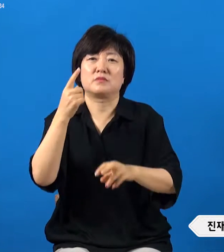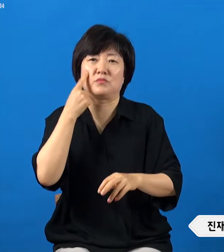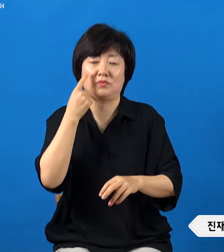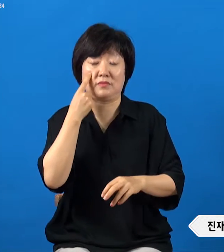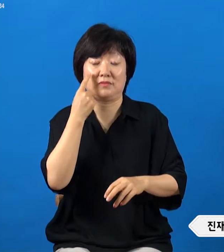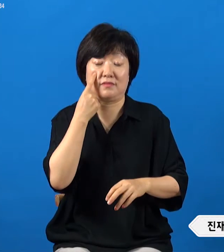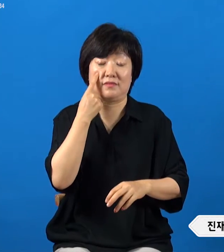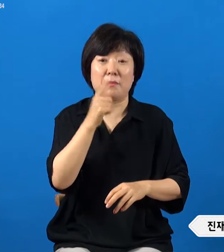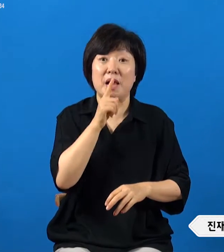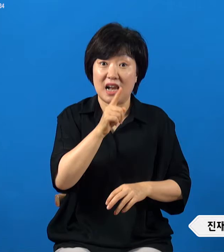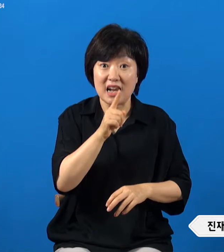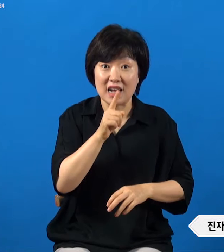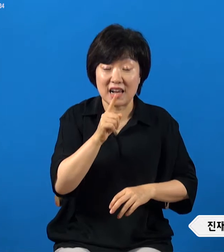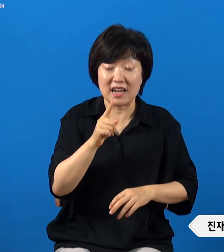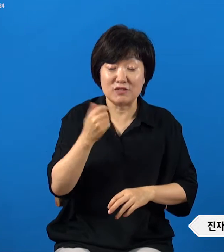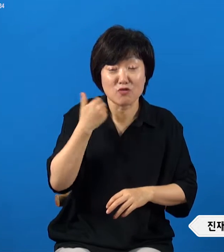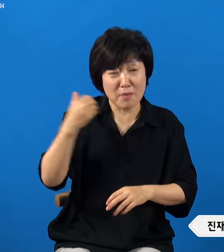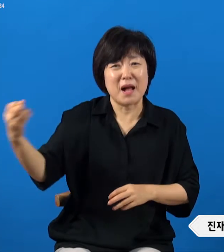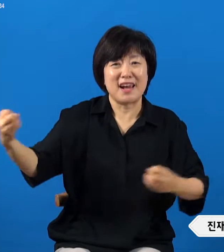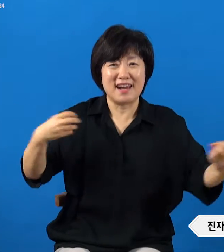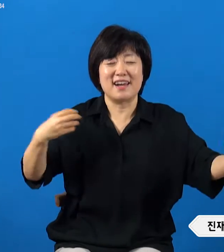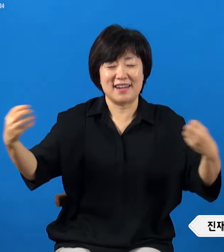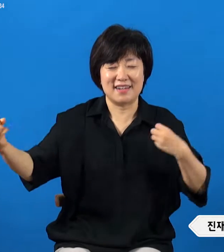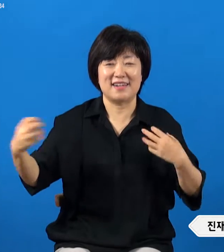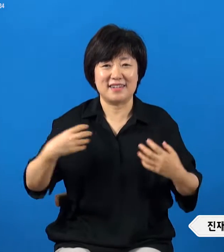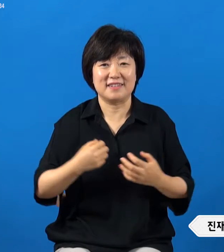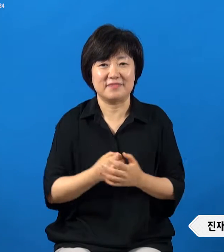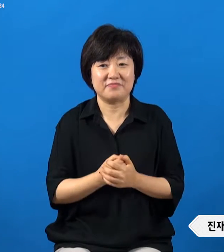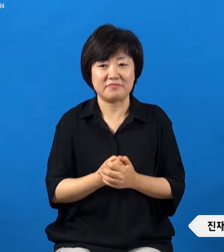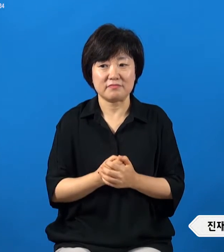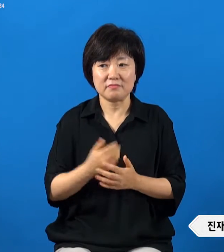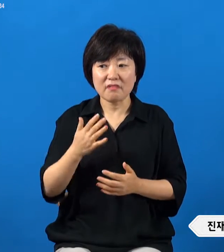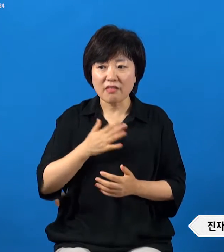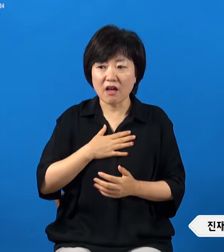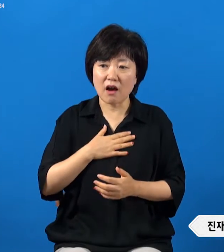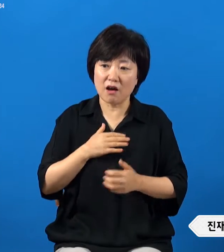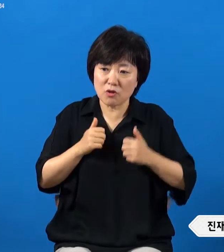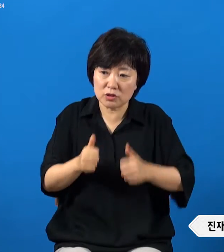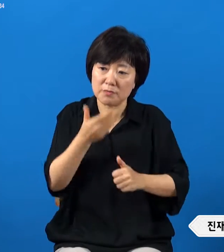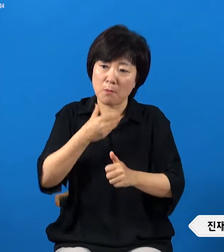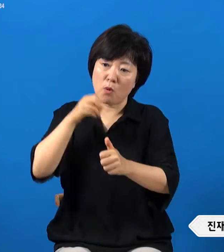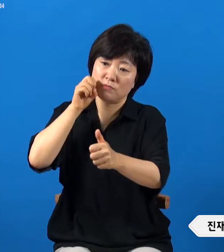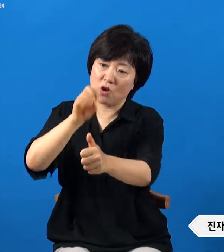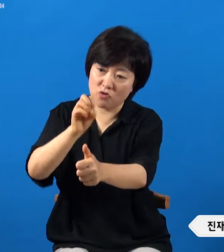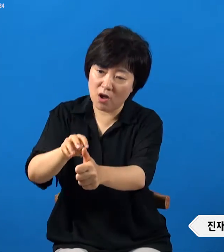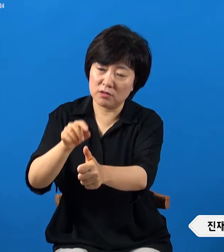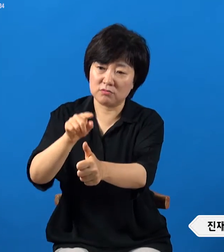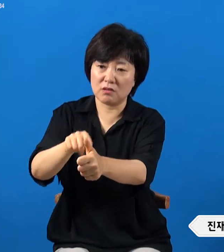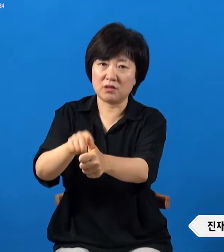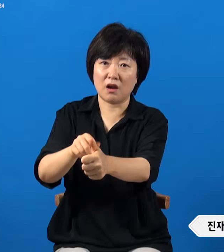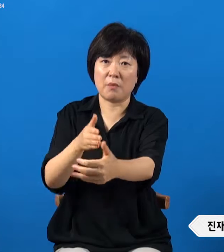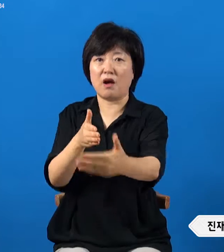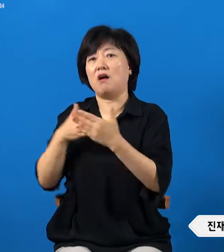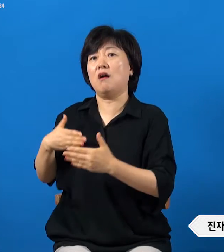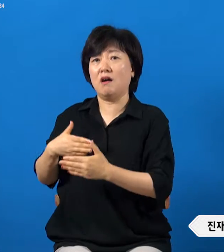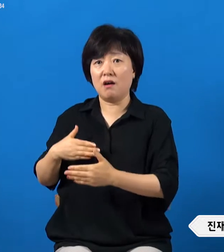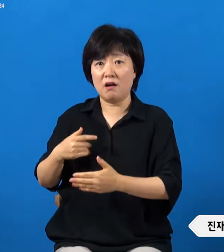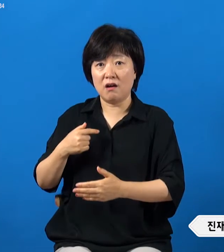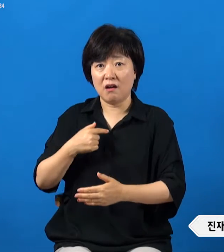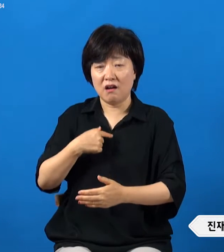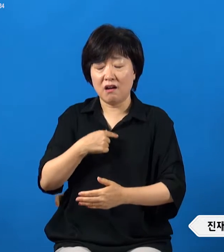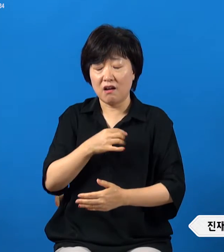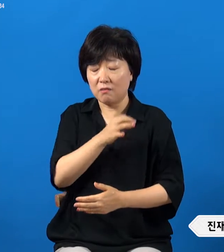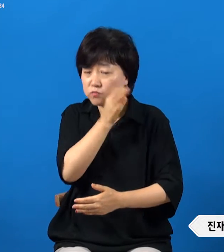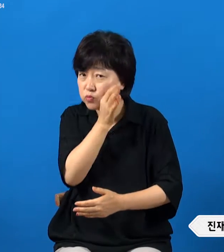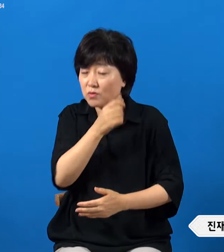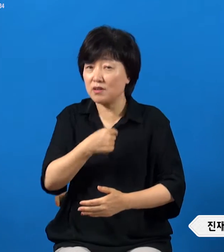우리는 그렇게 이야기할지 모릅니다. 아니, 내가 열심히 전도했다가 그 사람이 안 믿거나 날 거부하면 얼마나